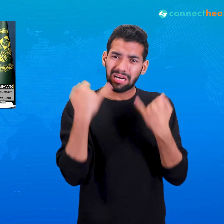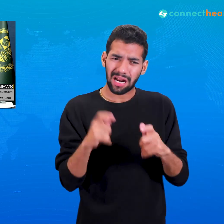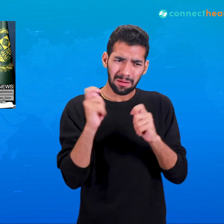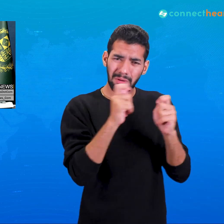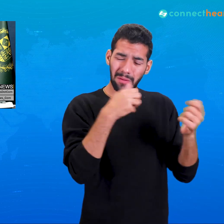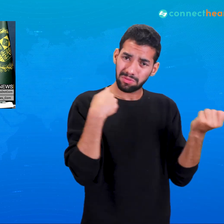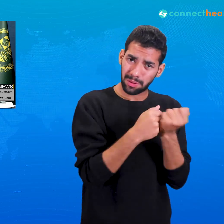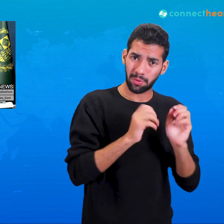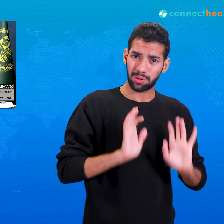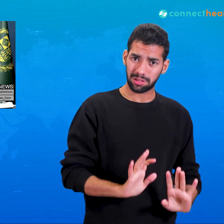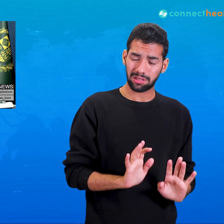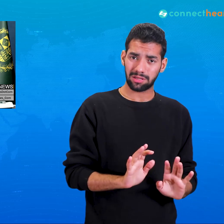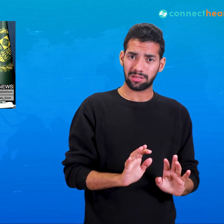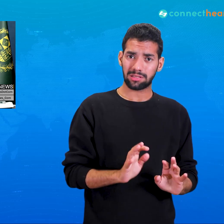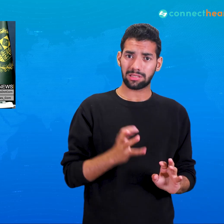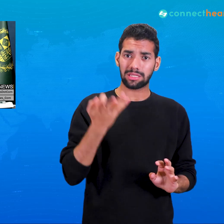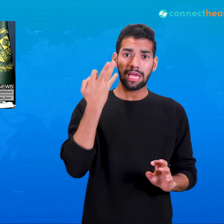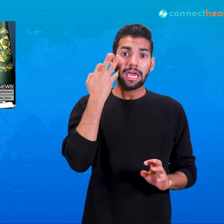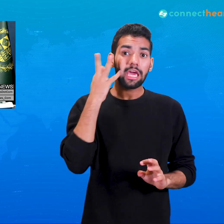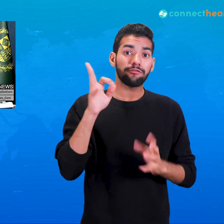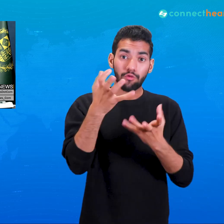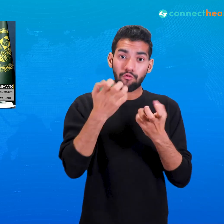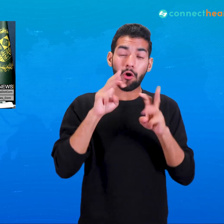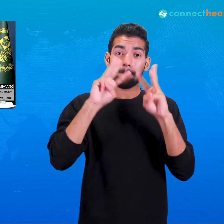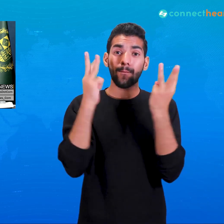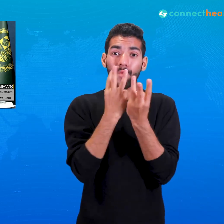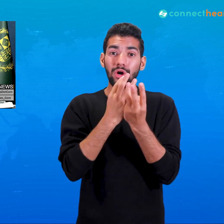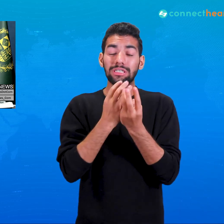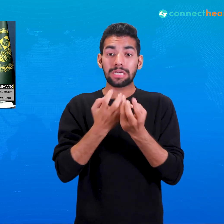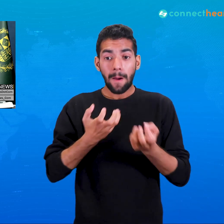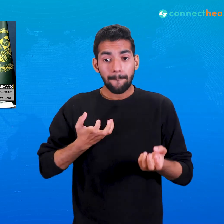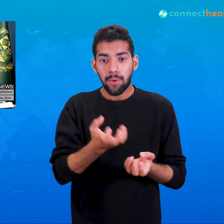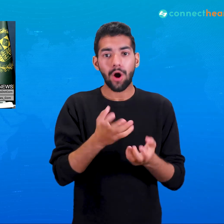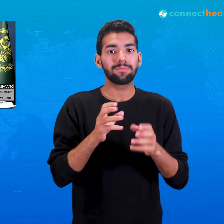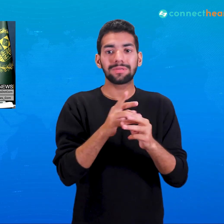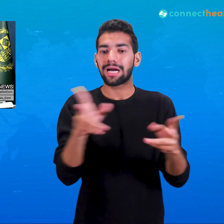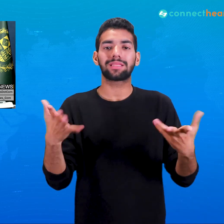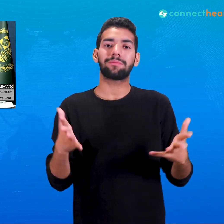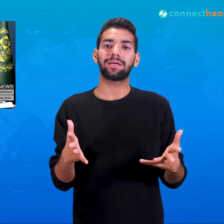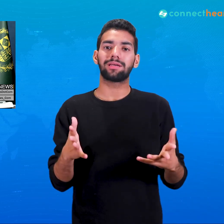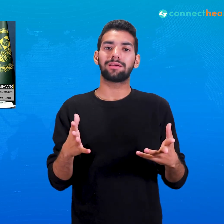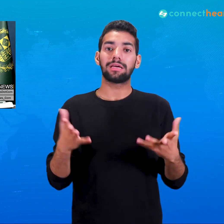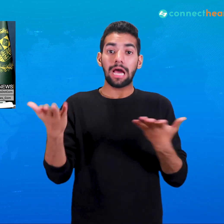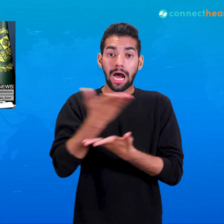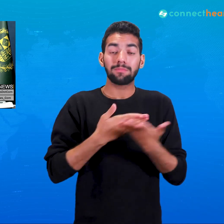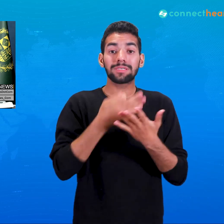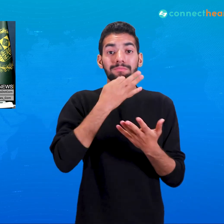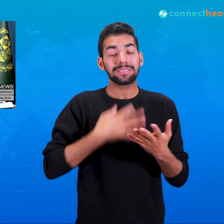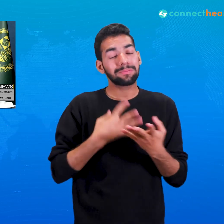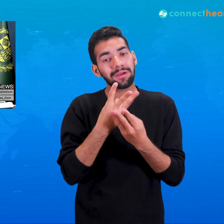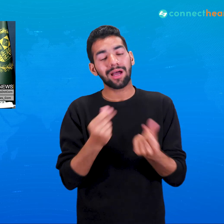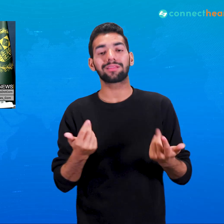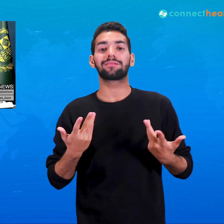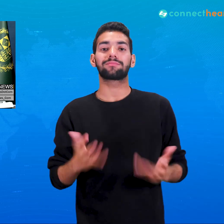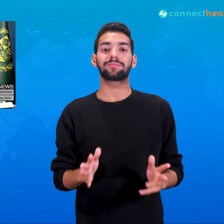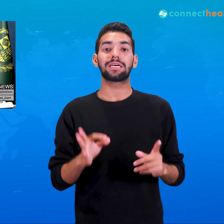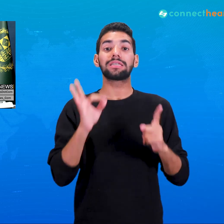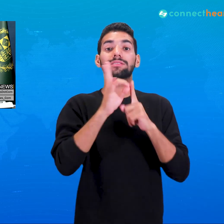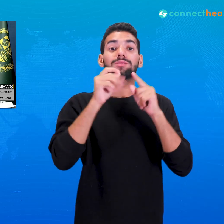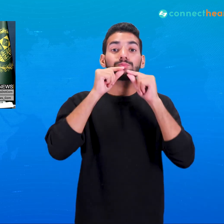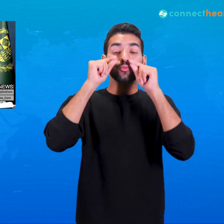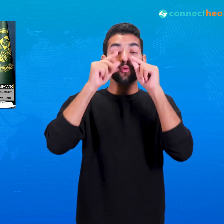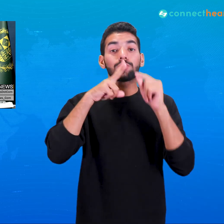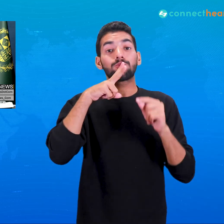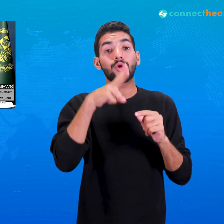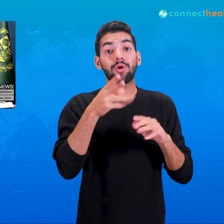کرنا ہے تو ایٹم بم سے نہیں تباہ ہوتا، آپ اس کی اخلاقیات ختم کر دیں۔ نبی صلی اللہ علیہ وسلم نے واضح کر دیا ہے، تمہارے